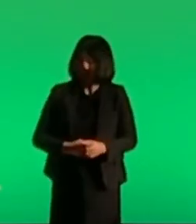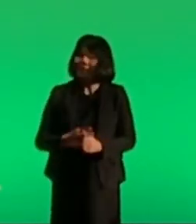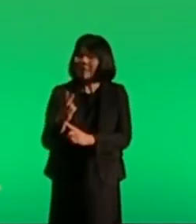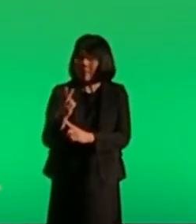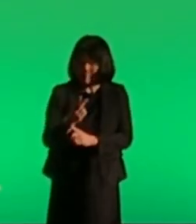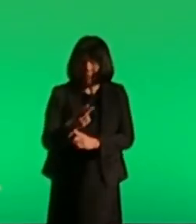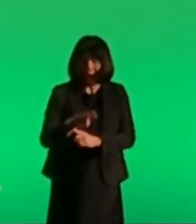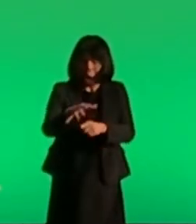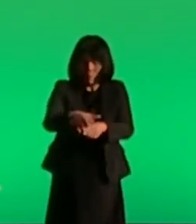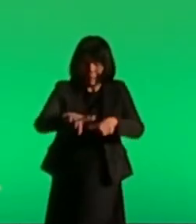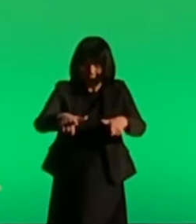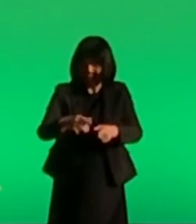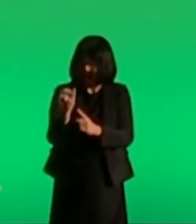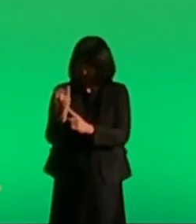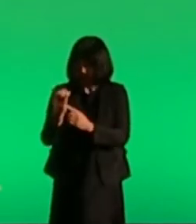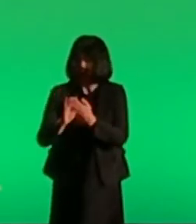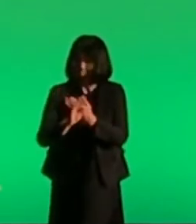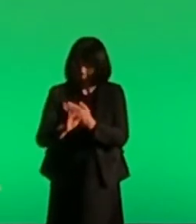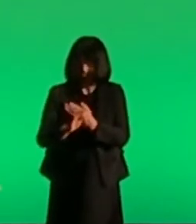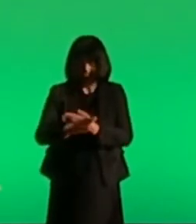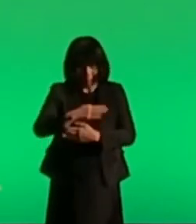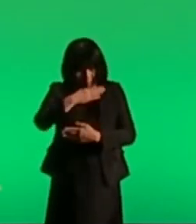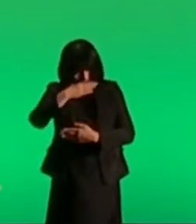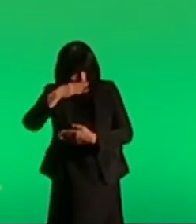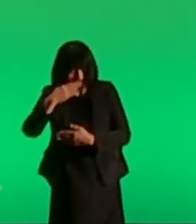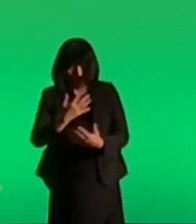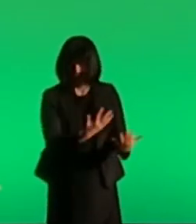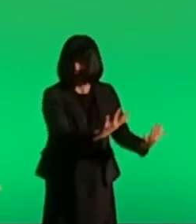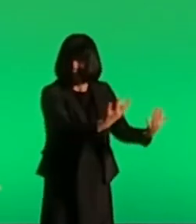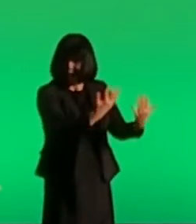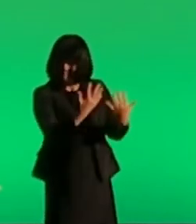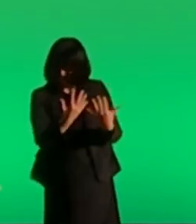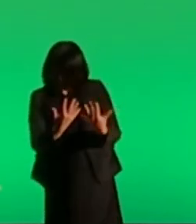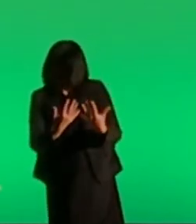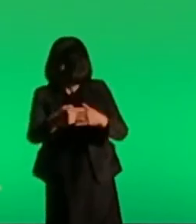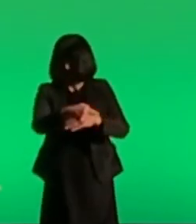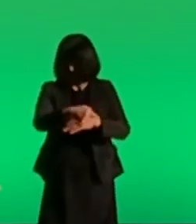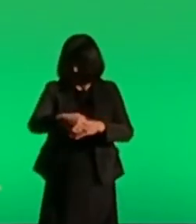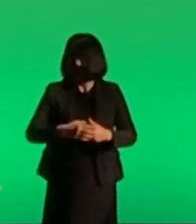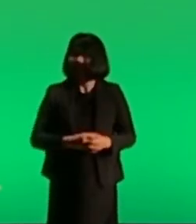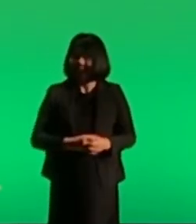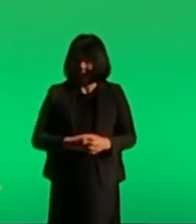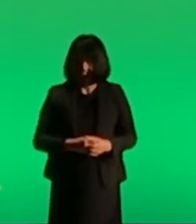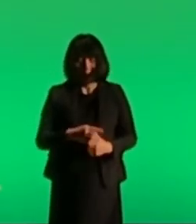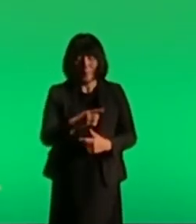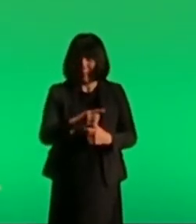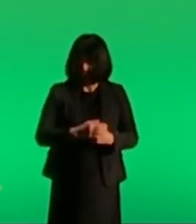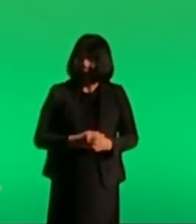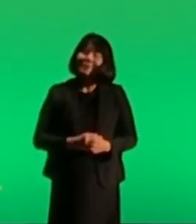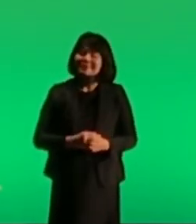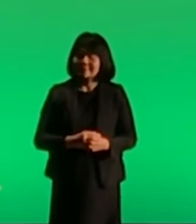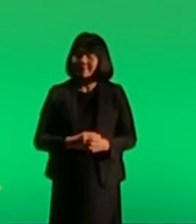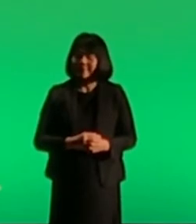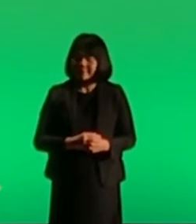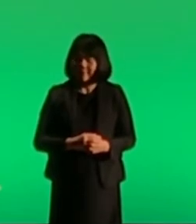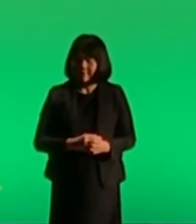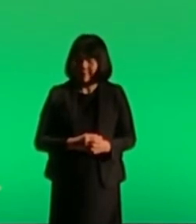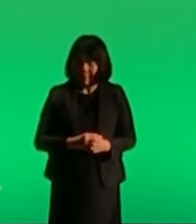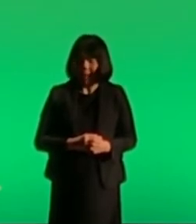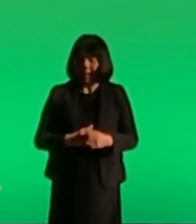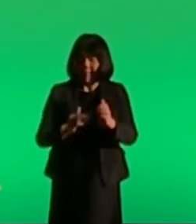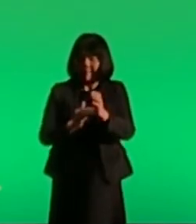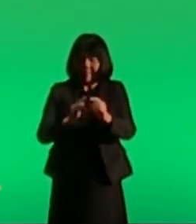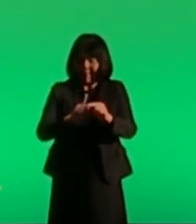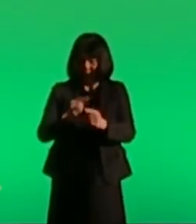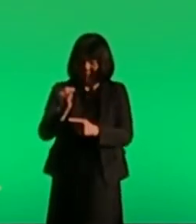して村木敦子さんをはじめ、そうそうたる皆様方にお越しをいただいたことは、これは竹中奈